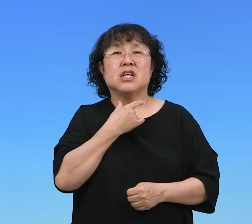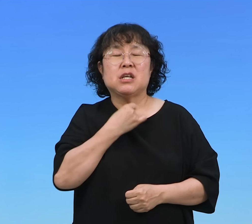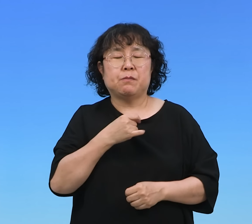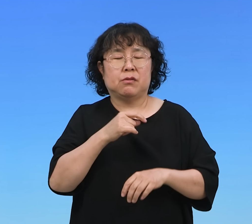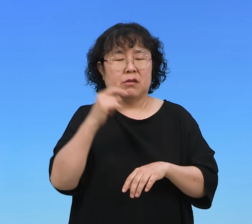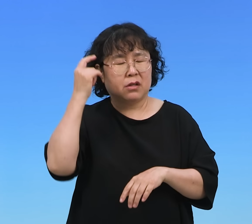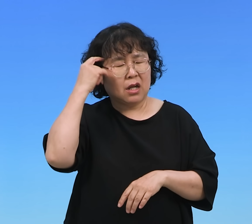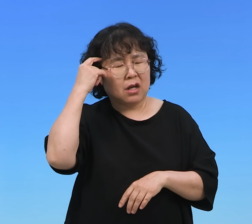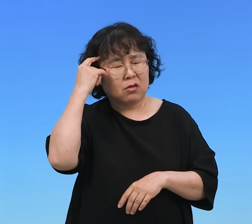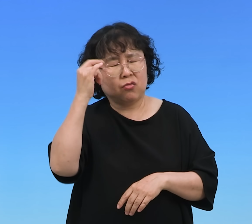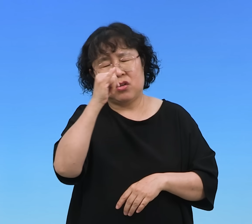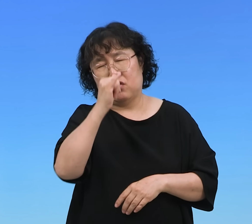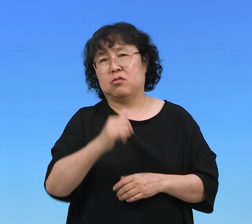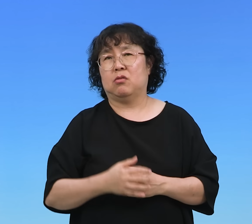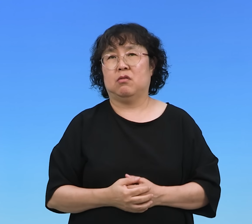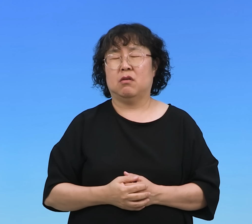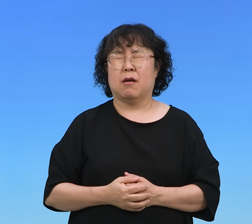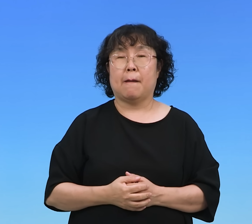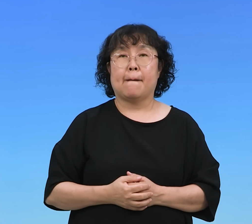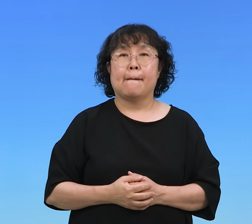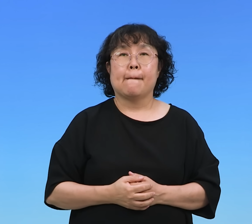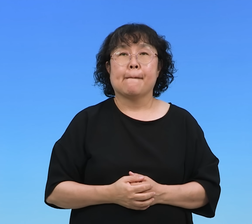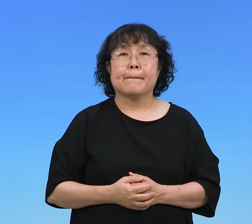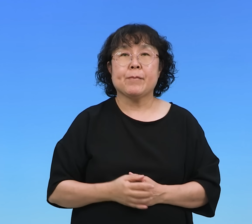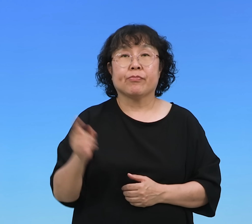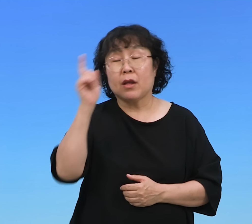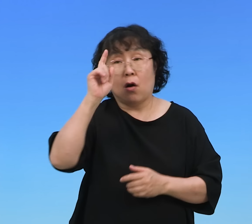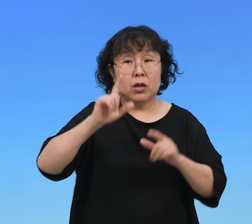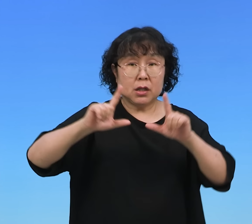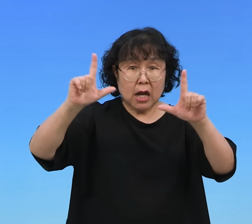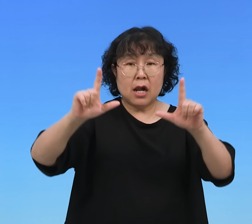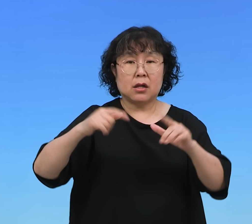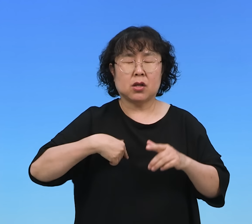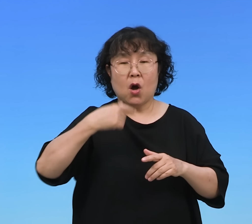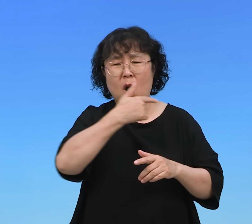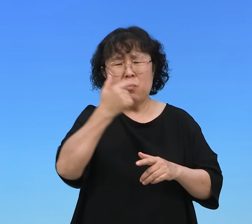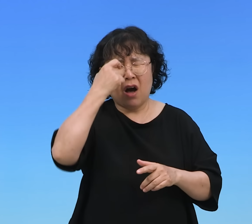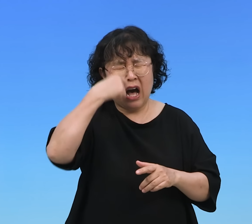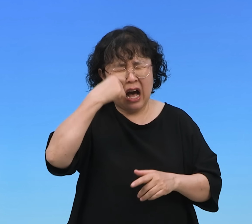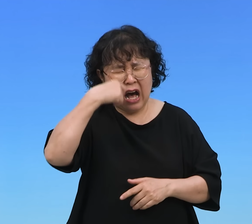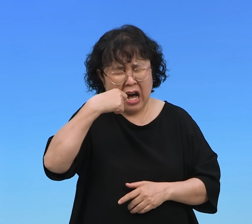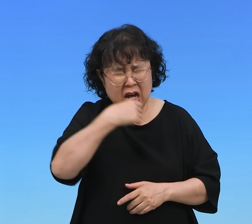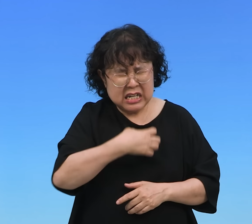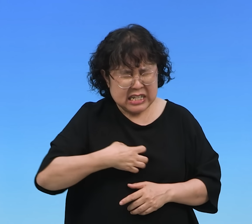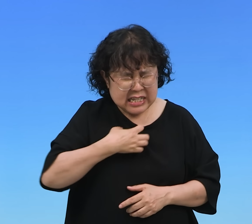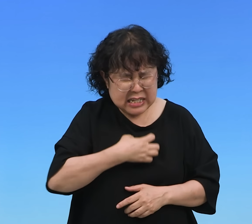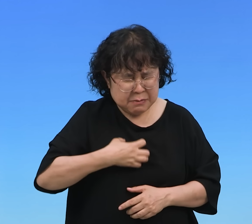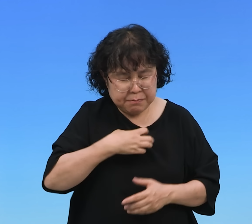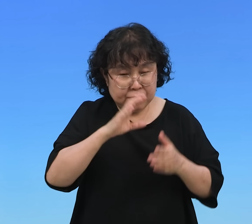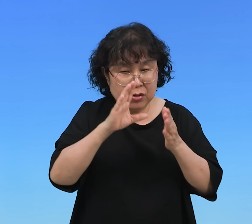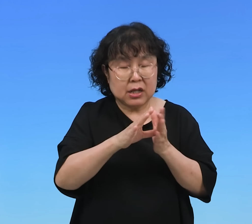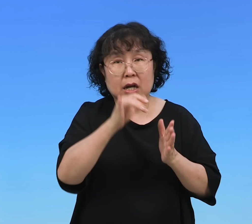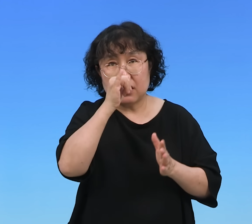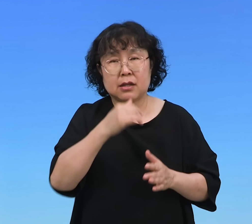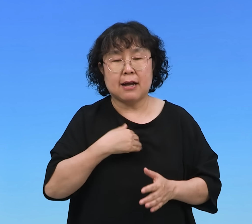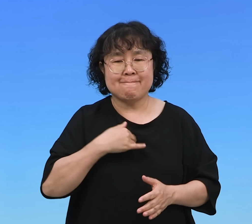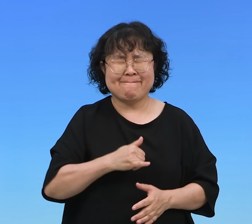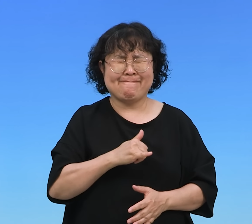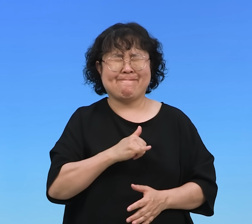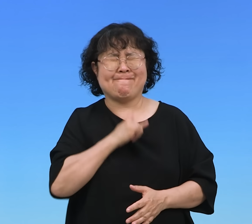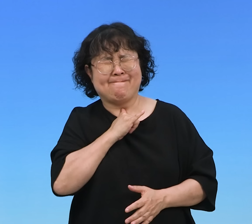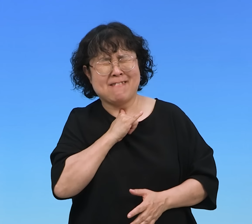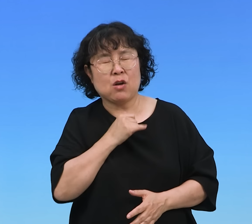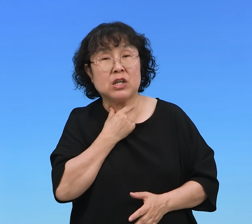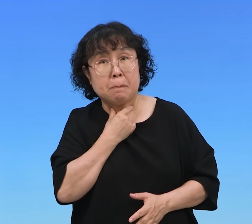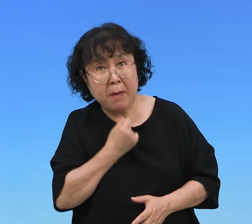그 자살 충동도 많이 느끼고 했는데 어느 날 진짜 슬픈 순간이 있었습니다. 아니 이제 죽어버려야 되겠다